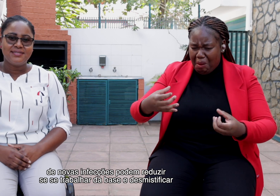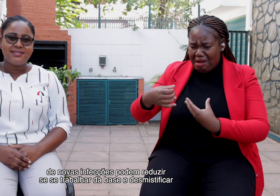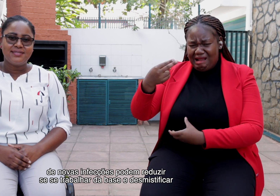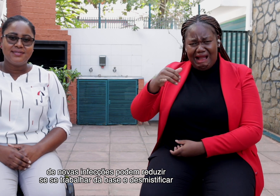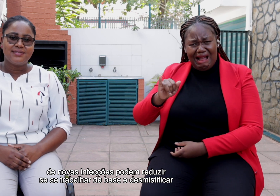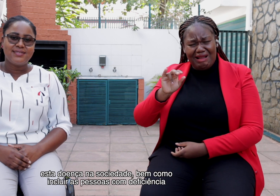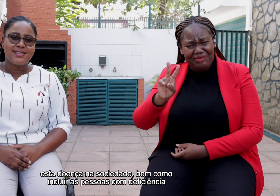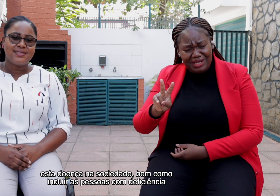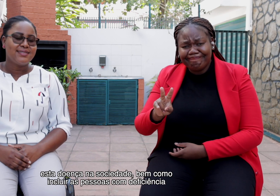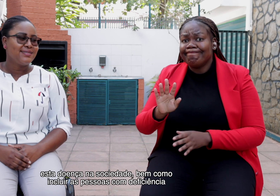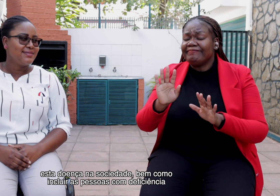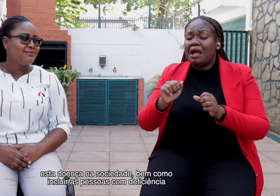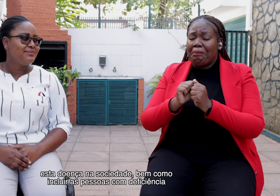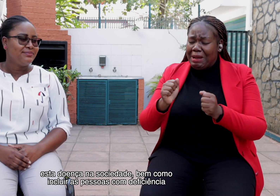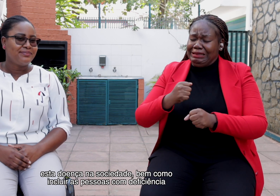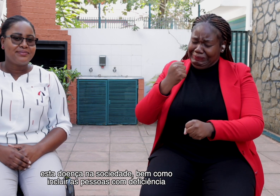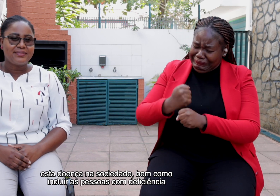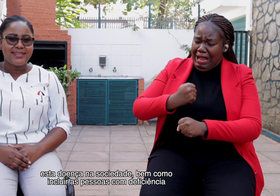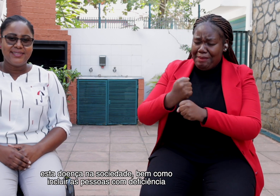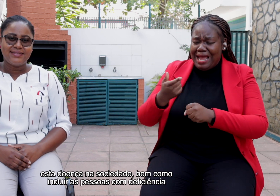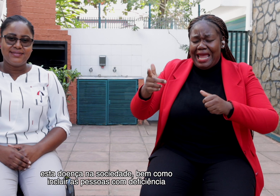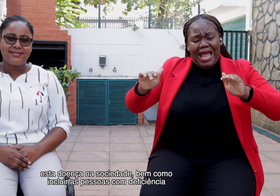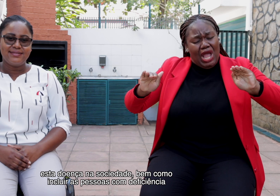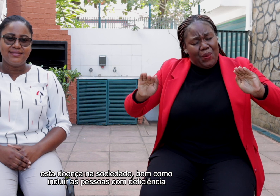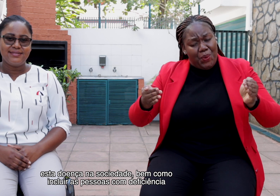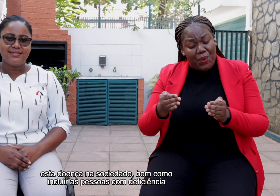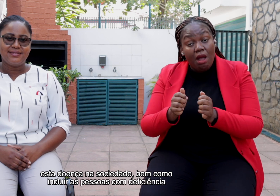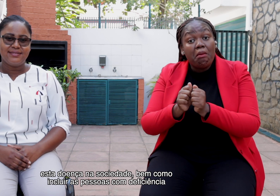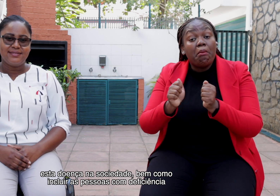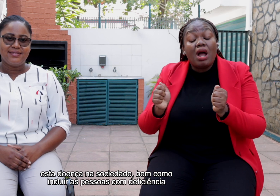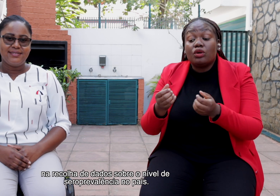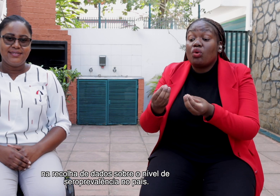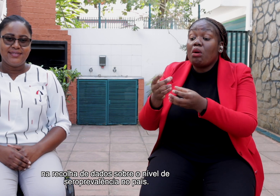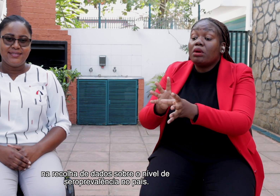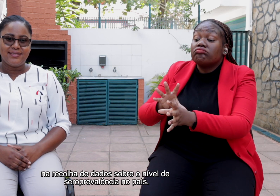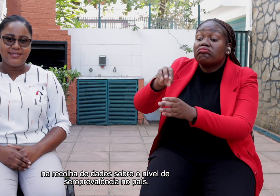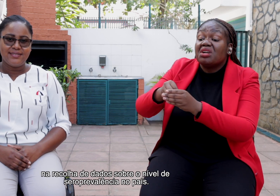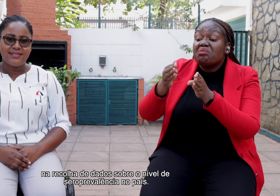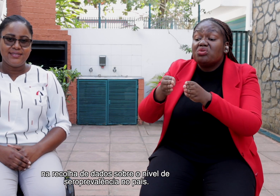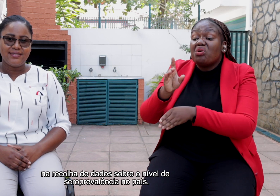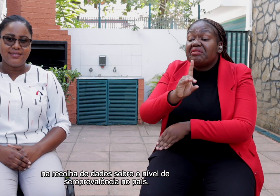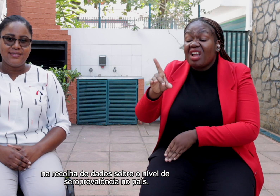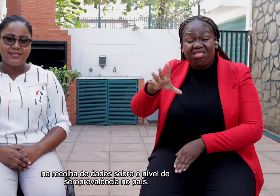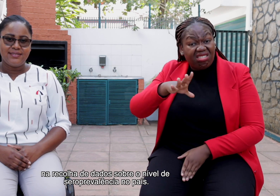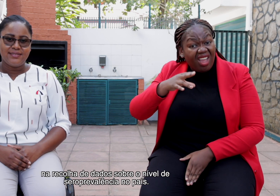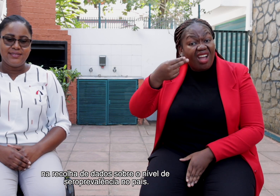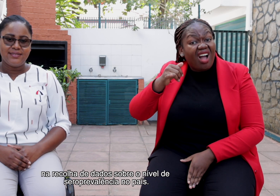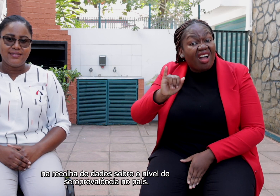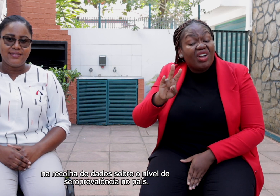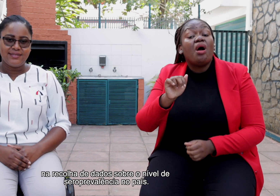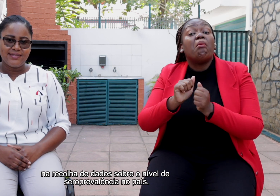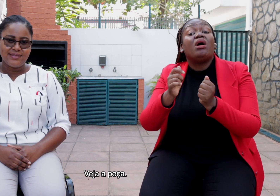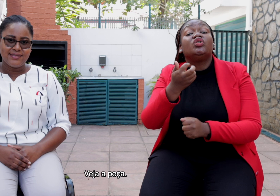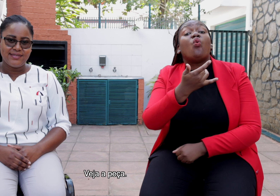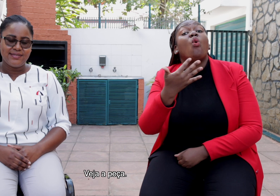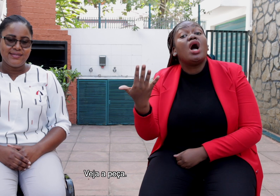base e desmistificar esta doença na sociedade, bem como incluir as pessoas com deficiência na recolha de dados sobre o nível de seroprevalência